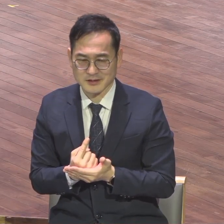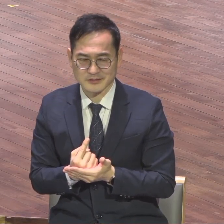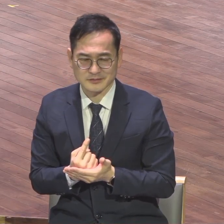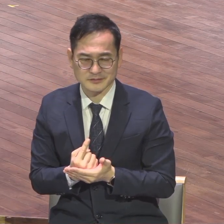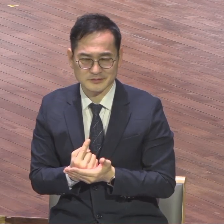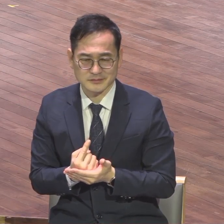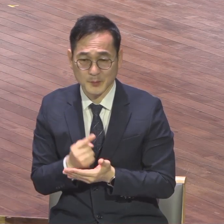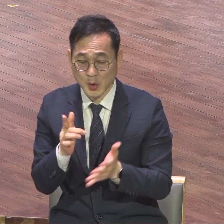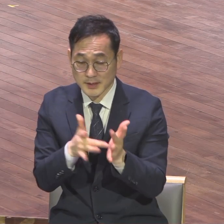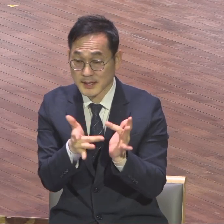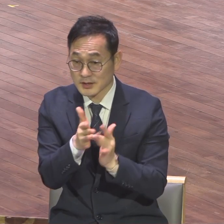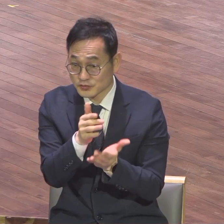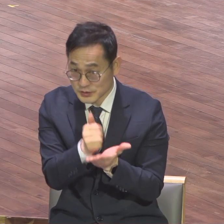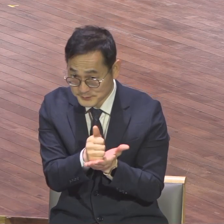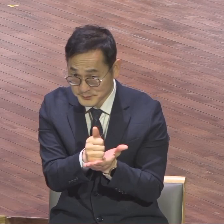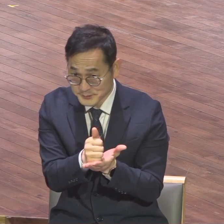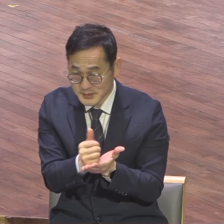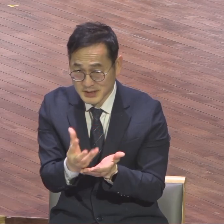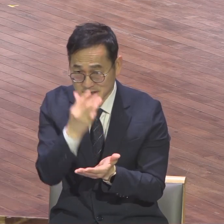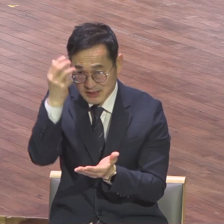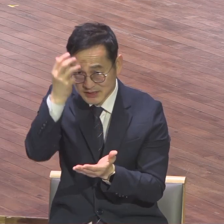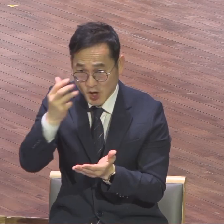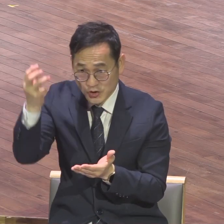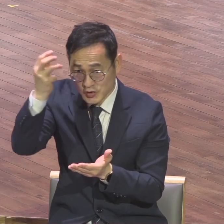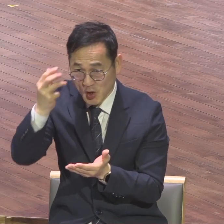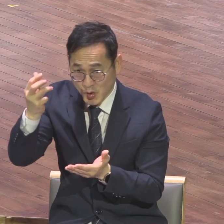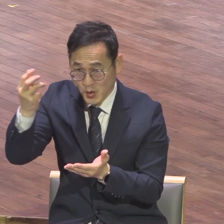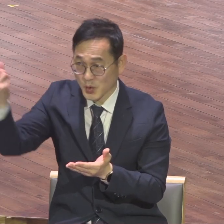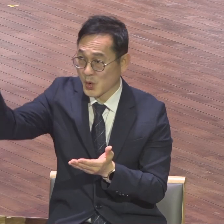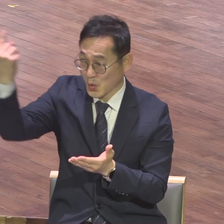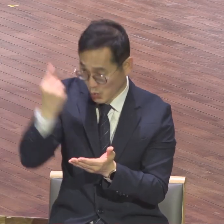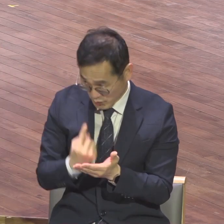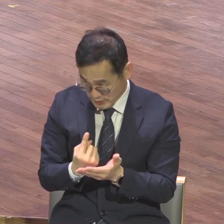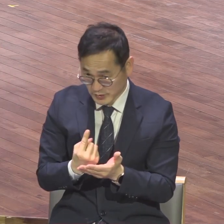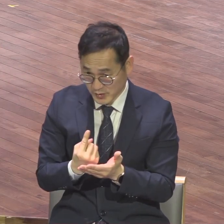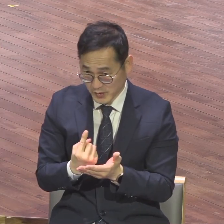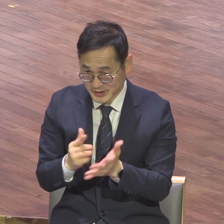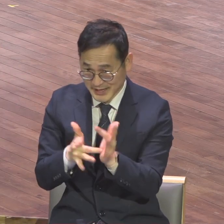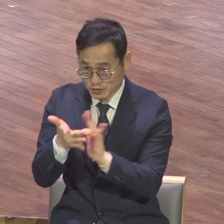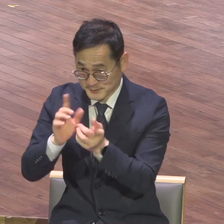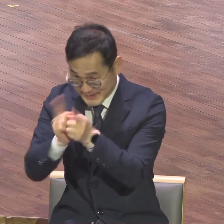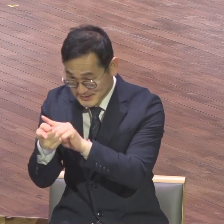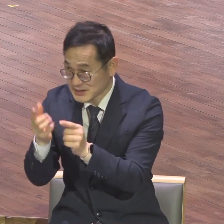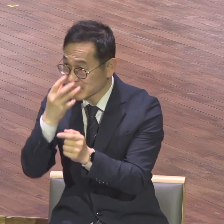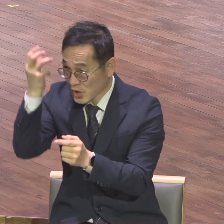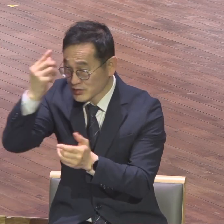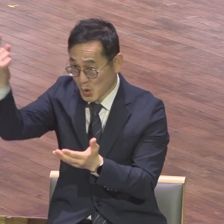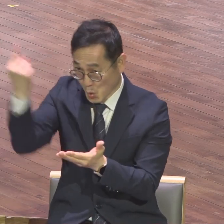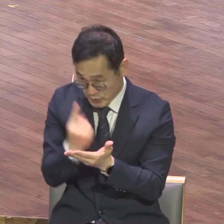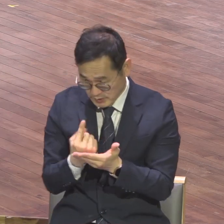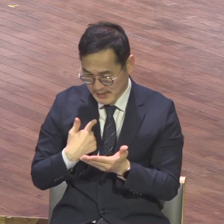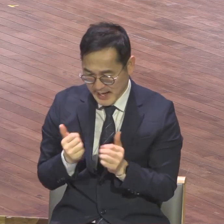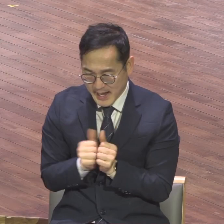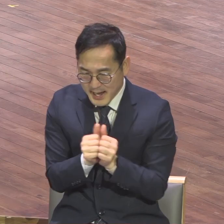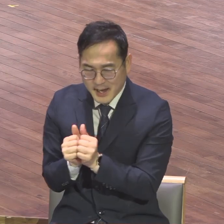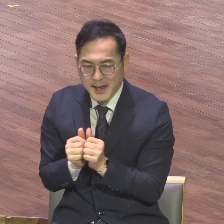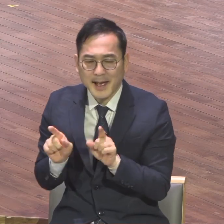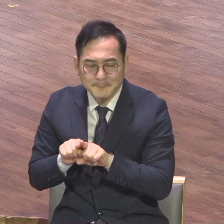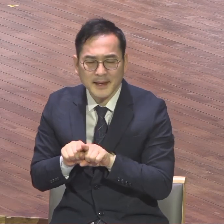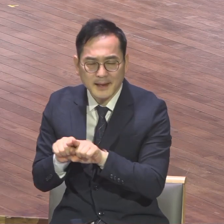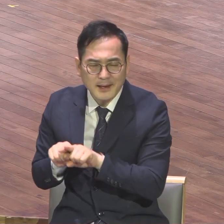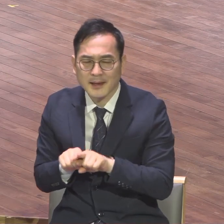예수 그리스도께서 성령으로 나와 함께 하신다. 이 사실을